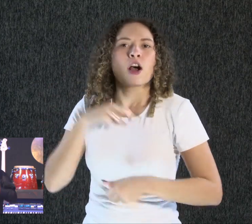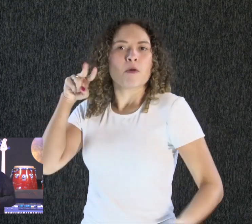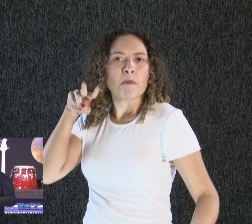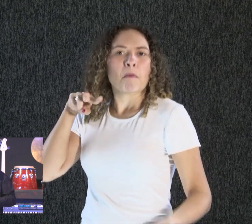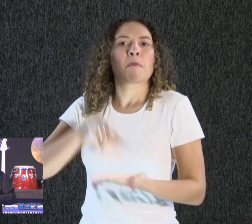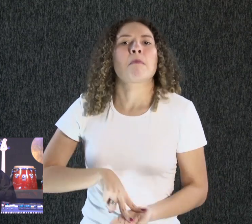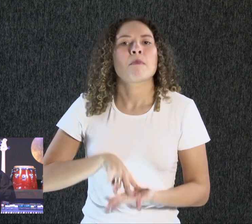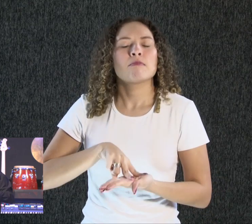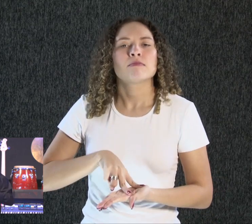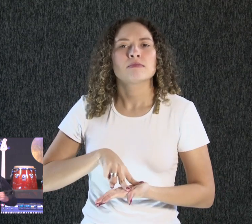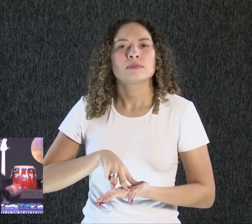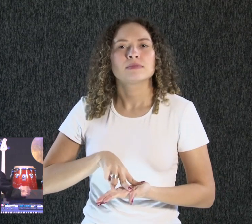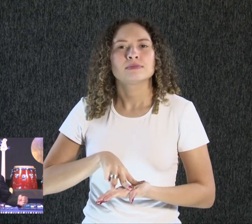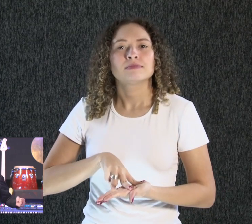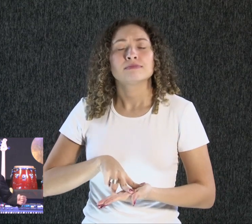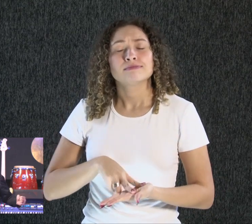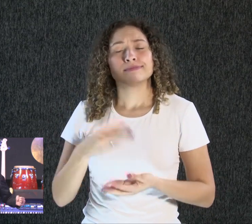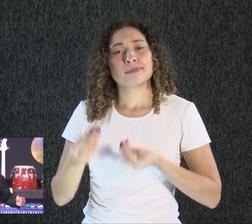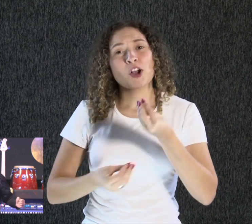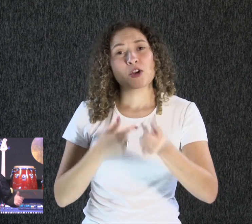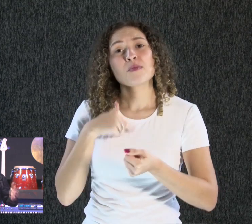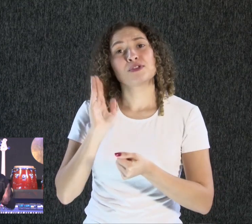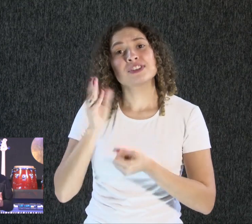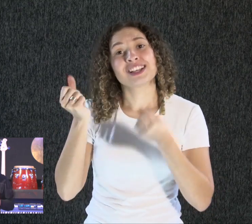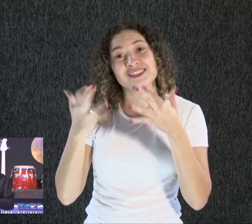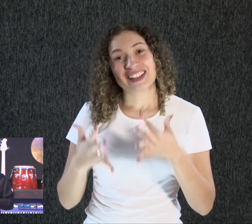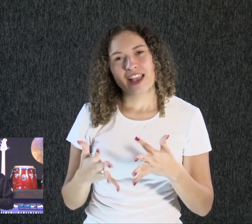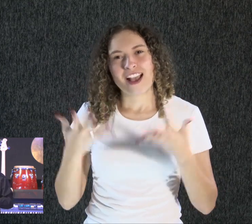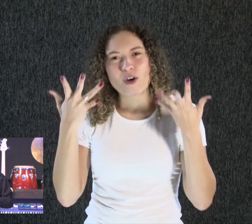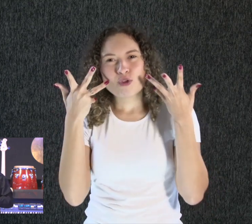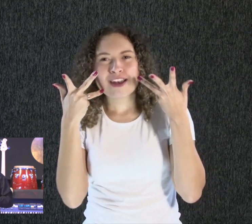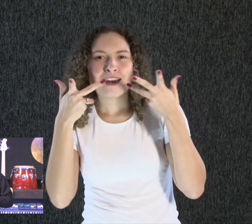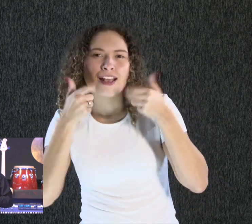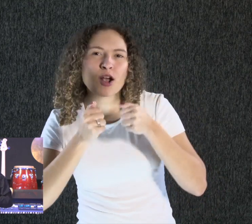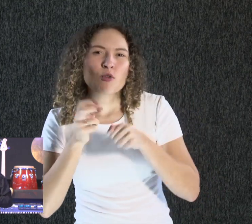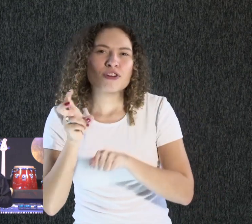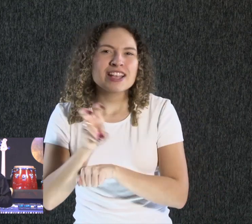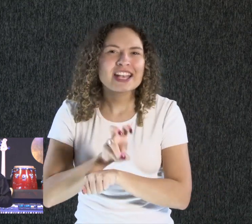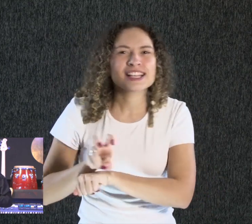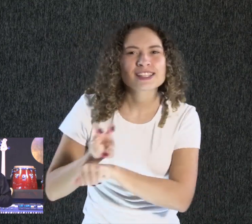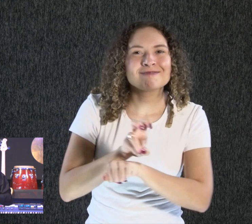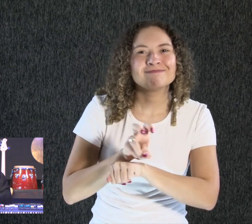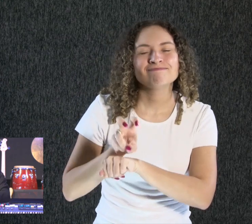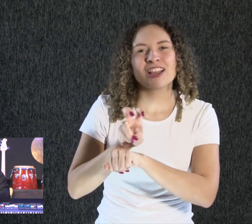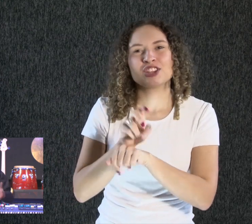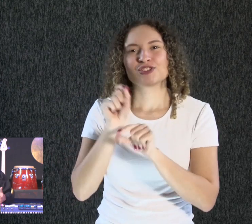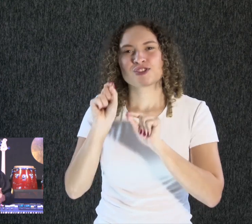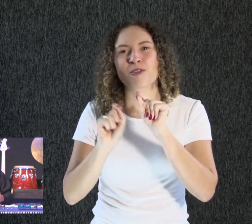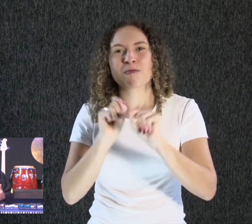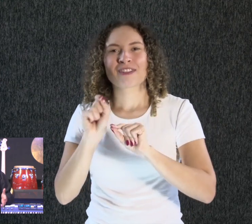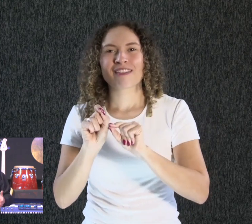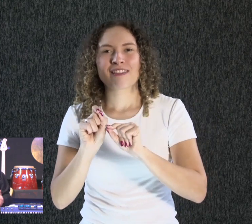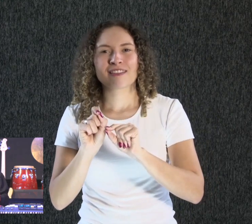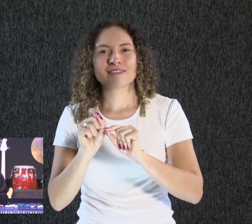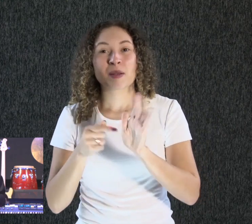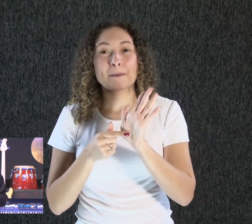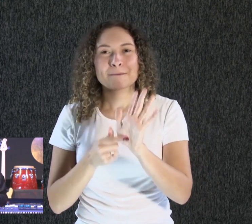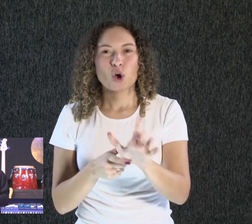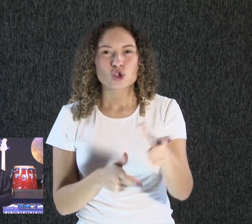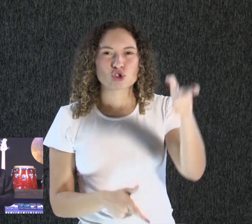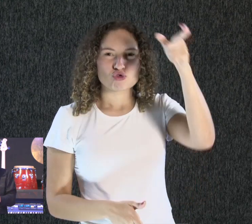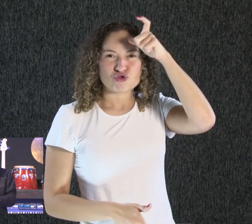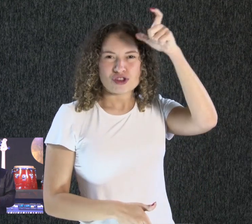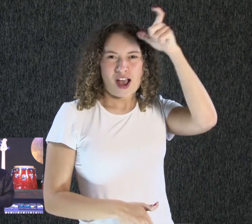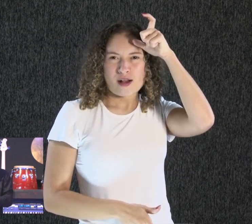leão forte e a serpente. Como eu já disse nessa mensagem, o leão aqui e a serpente é a